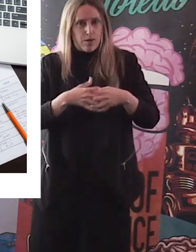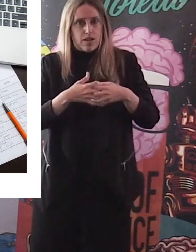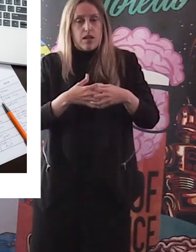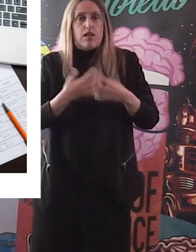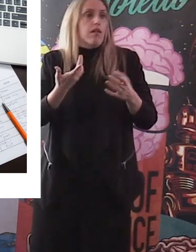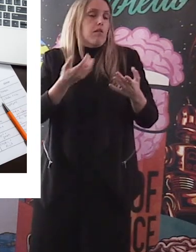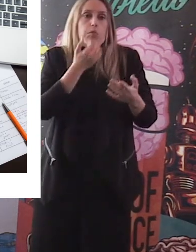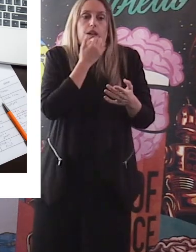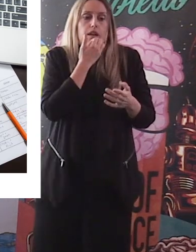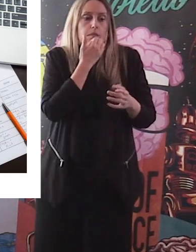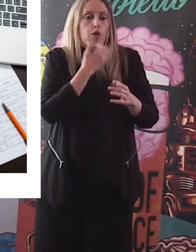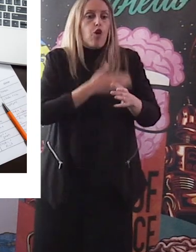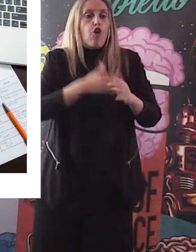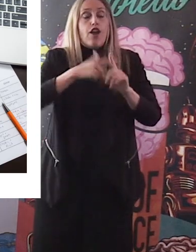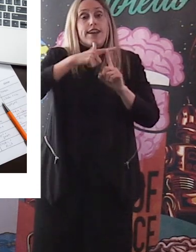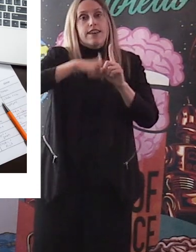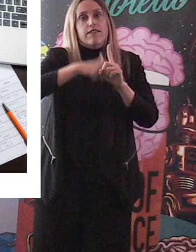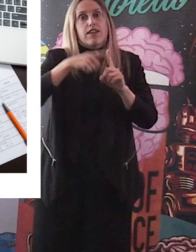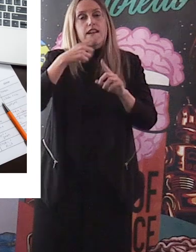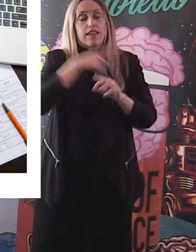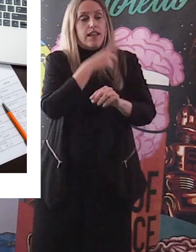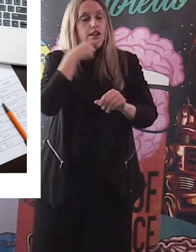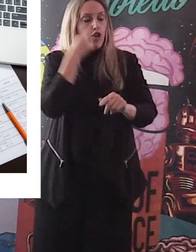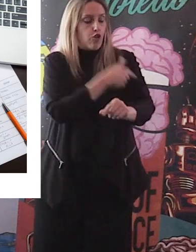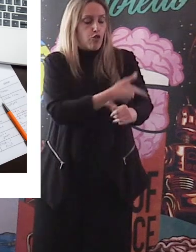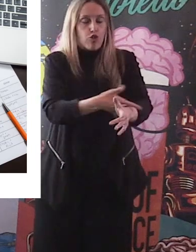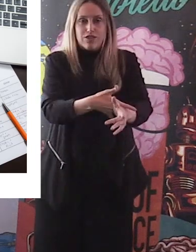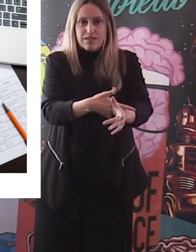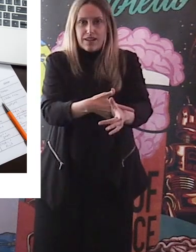de glucosa en la sangre todo el tiempo.